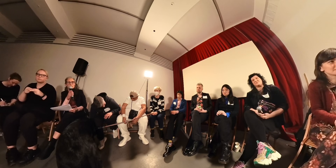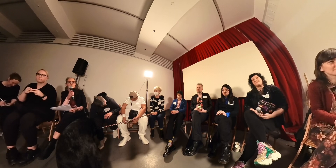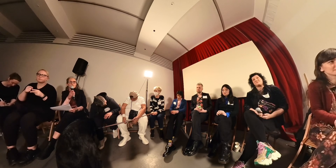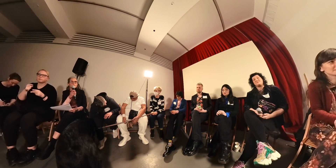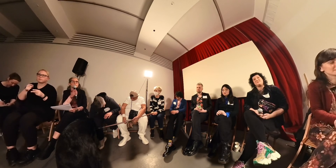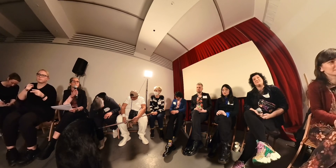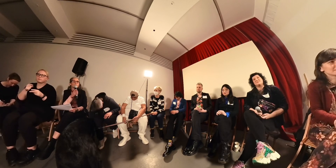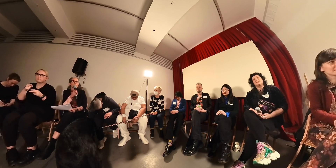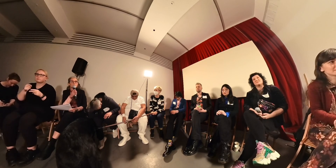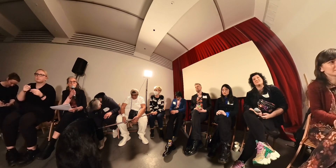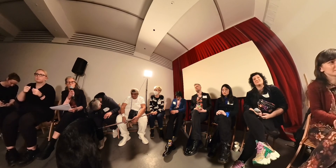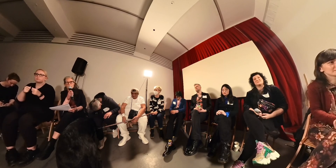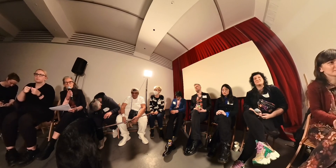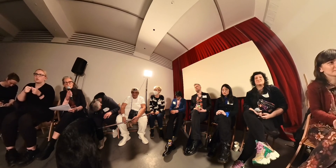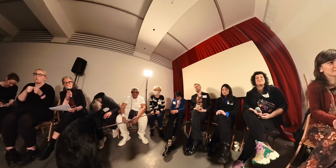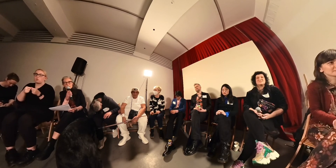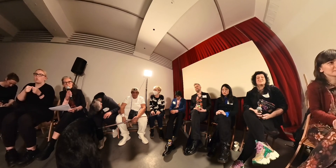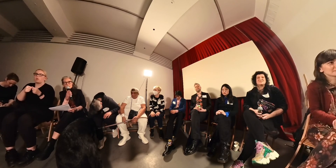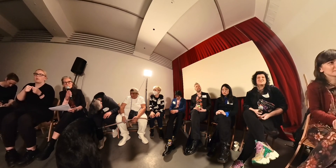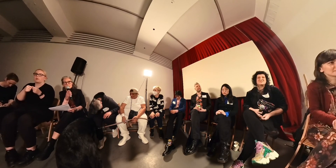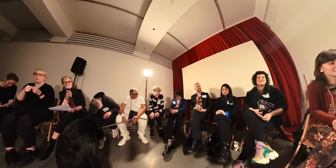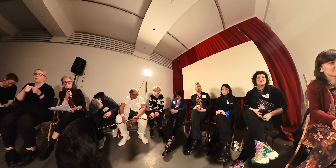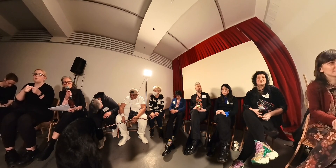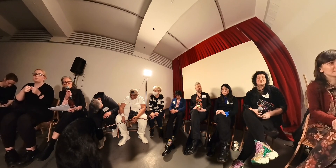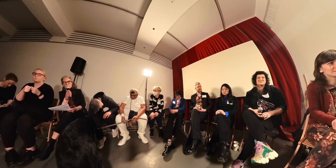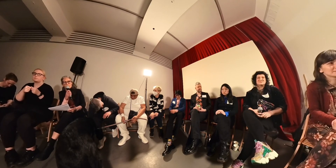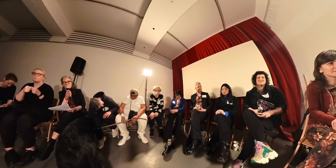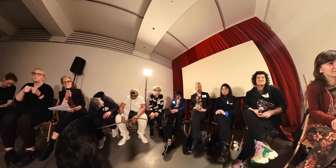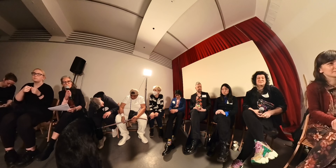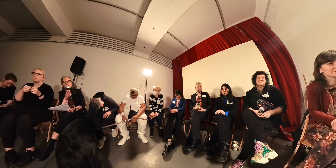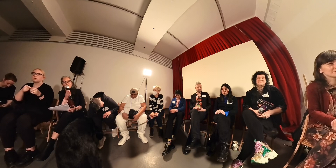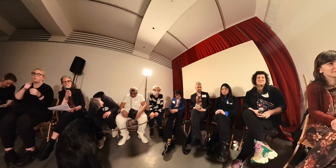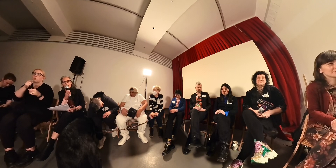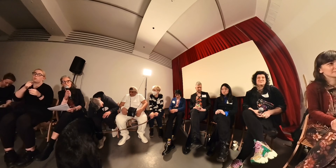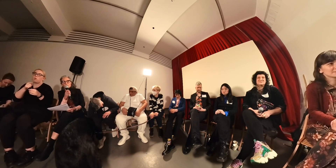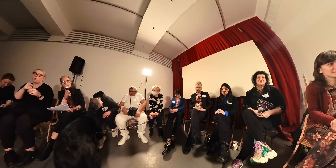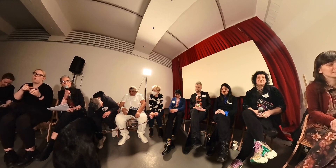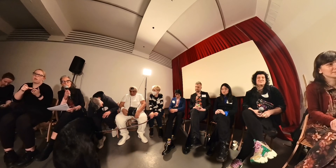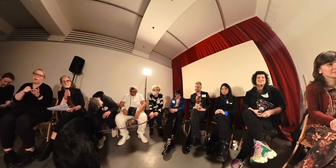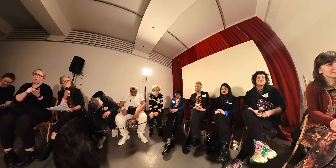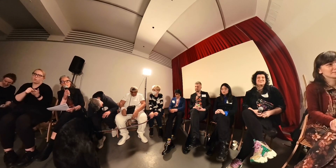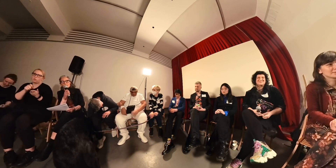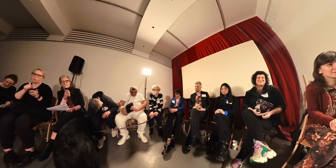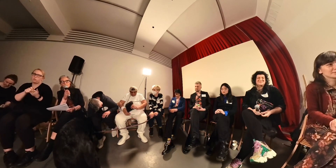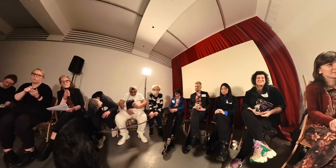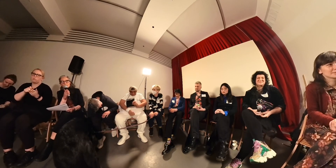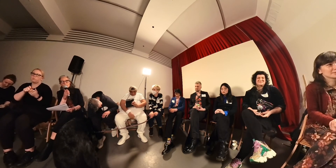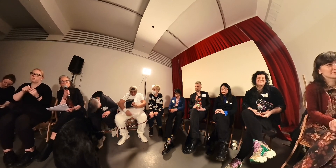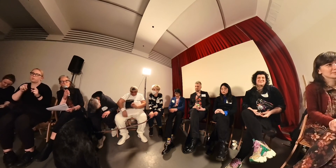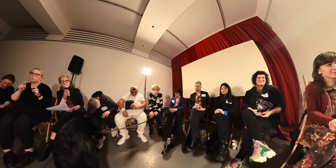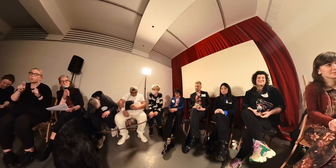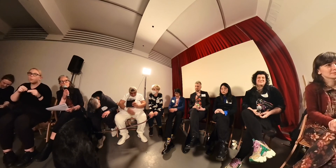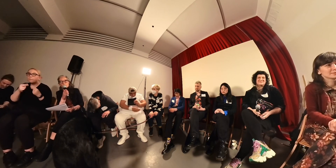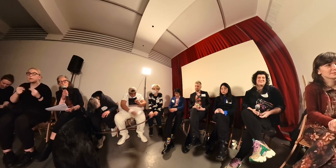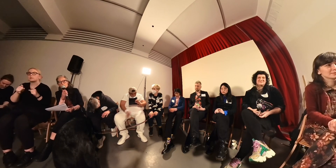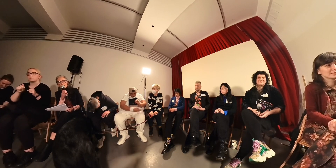vaším asi vlastně jako v tvý práci jakoby autorský, umělecký, ale i tady v těle z